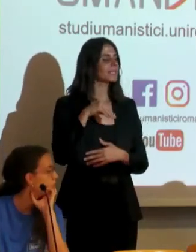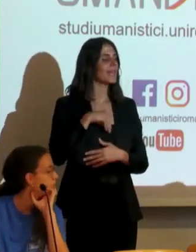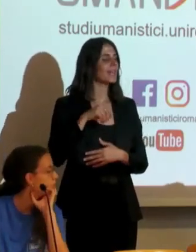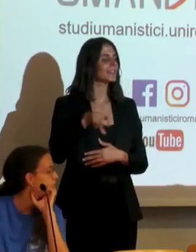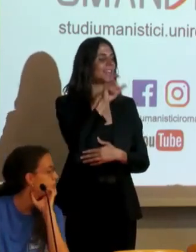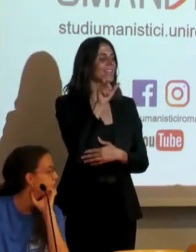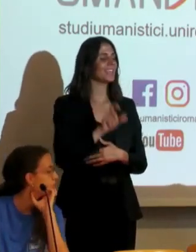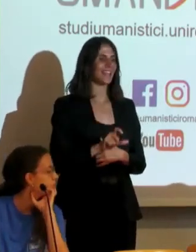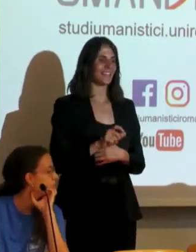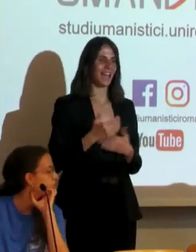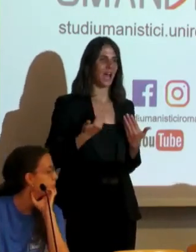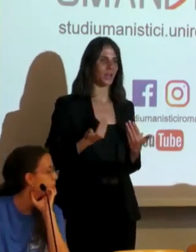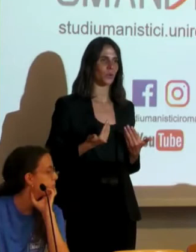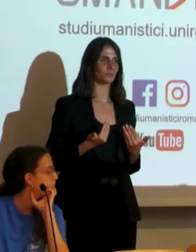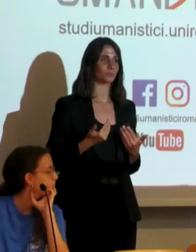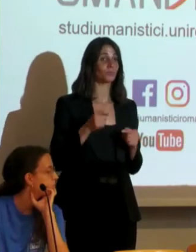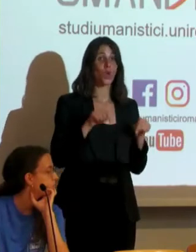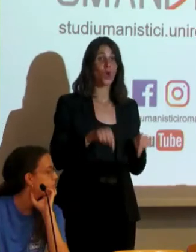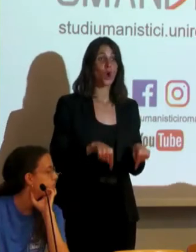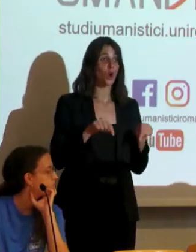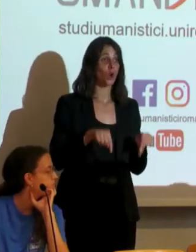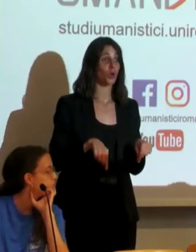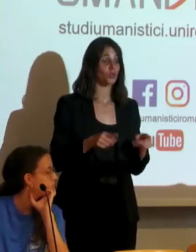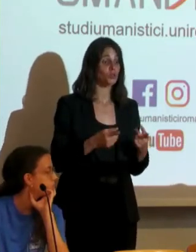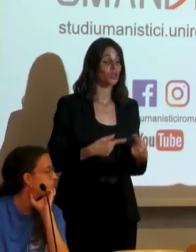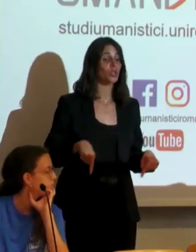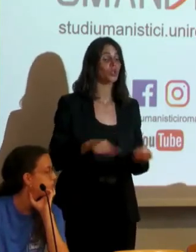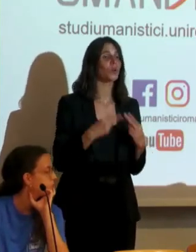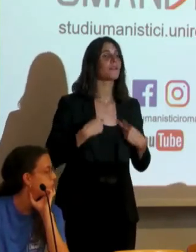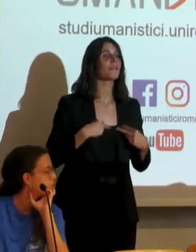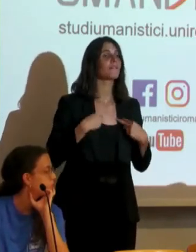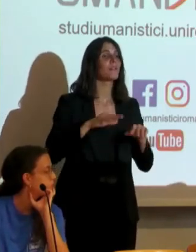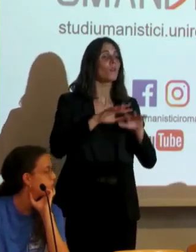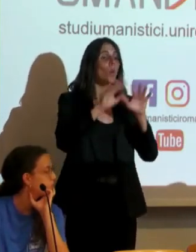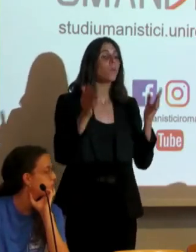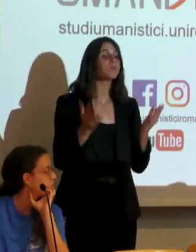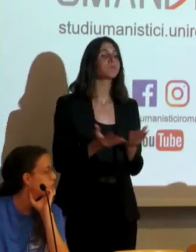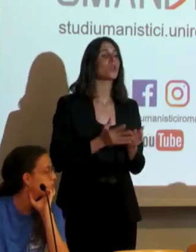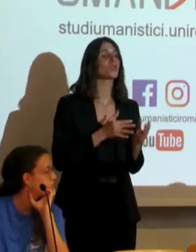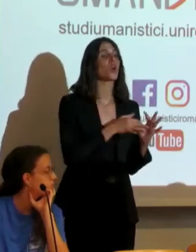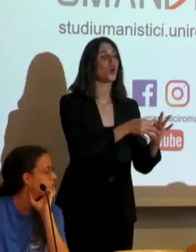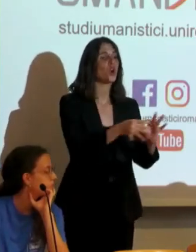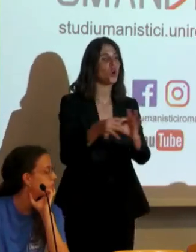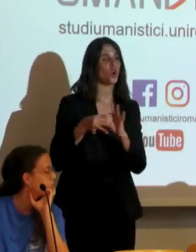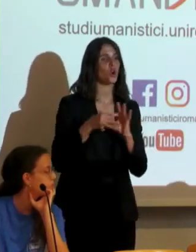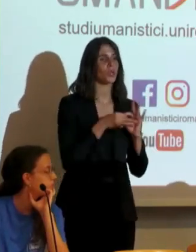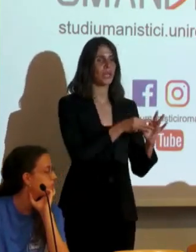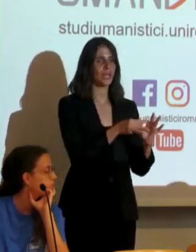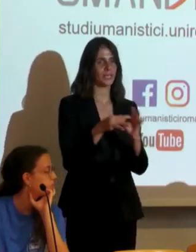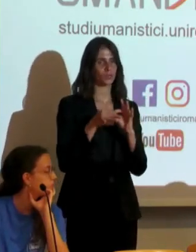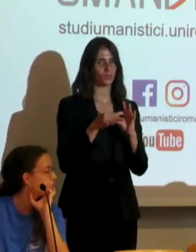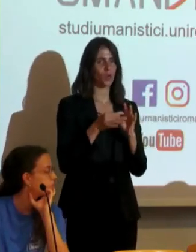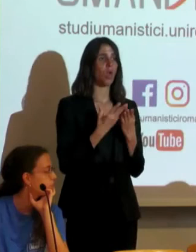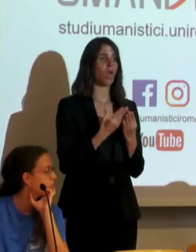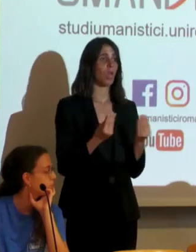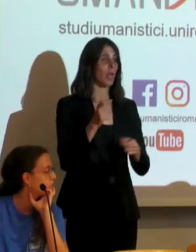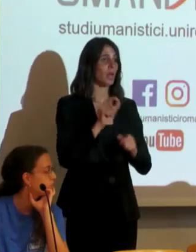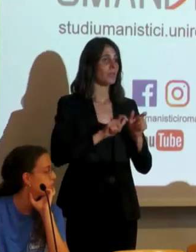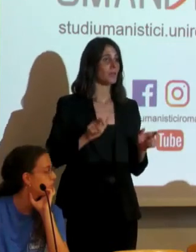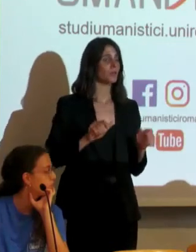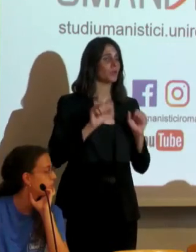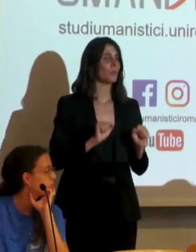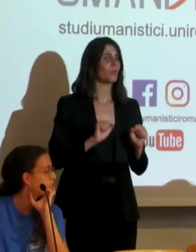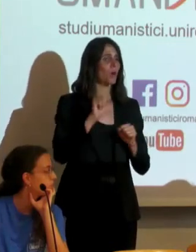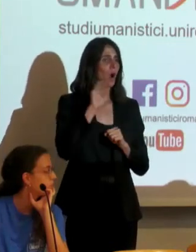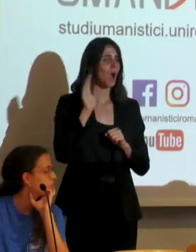di adozione, no? Oggi noi siamo in un mondo globalizzato dove in realtà molti di noi fanno esperienze interculturali,